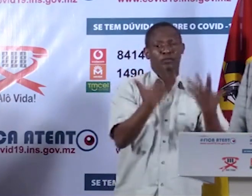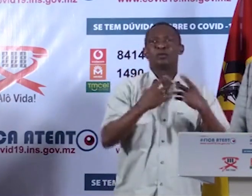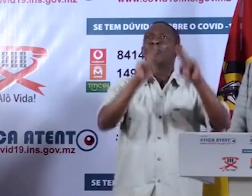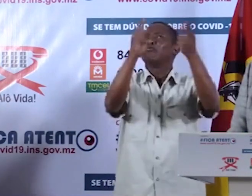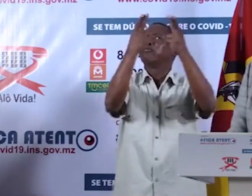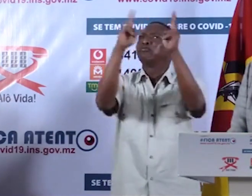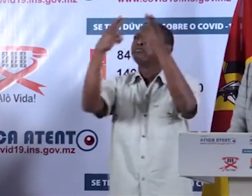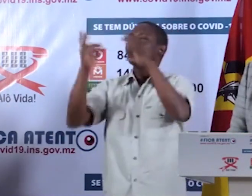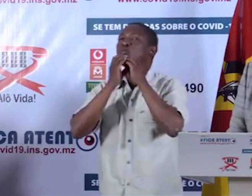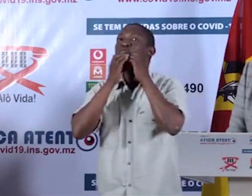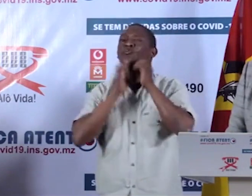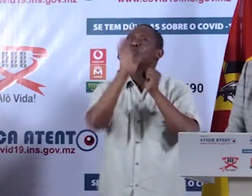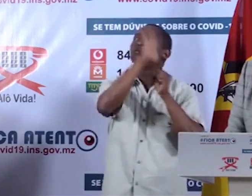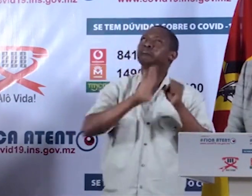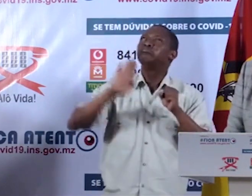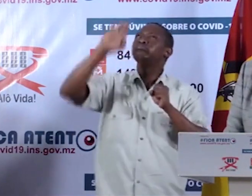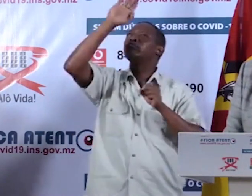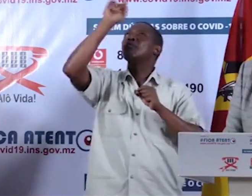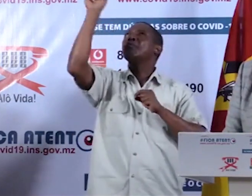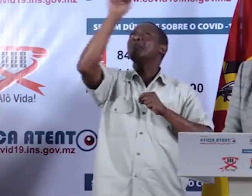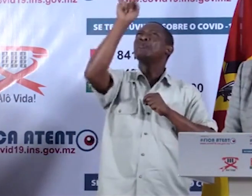o país.